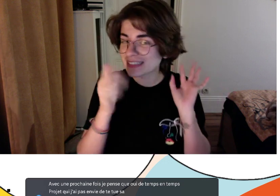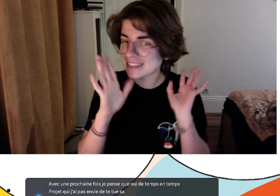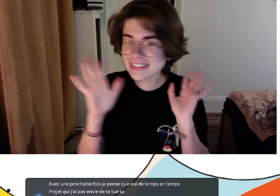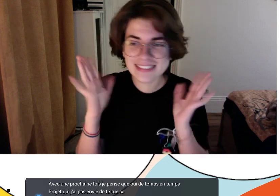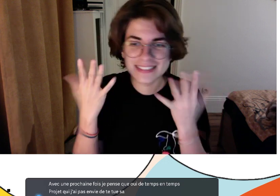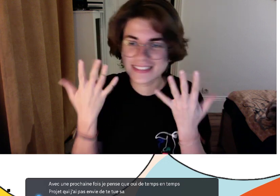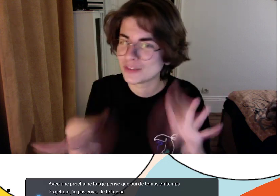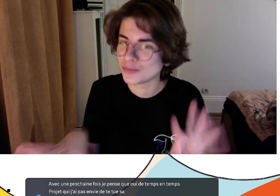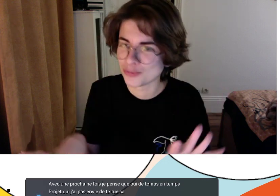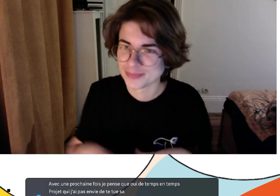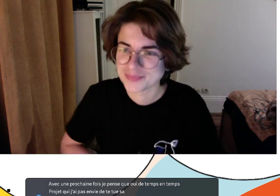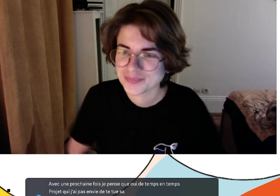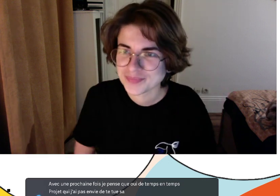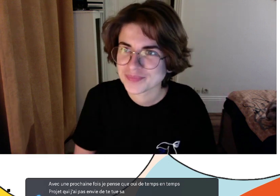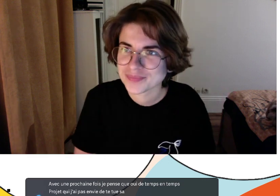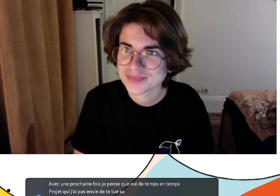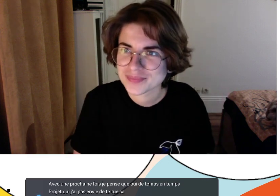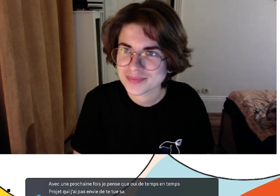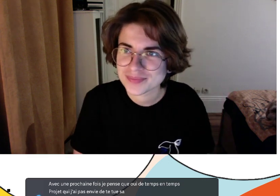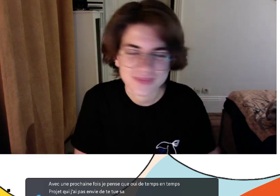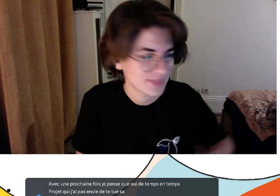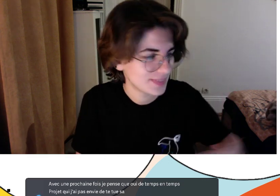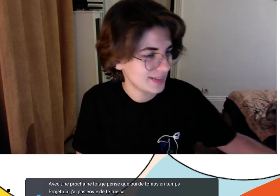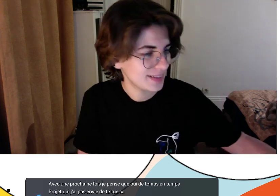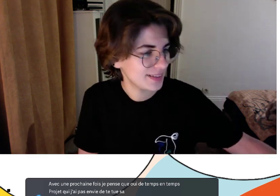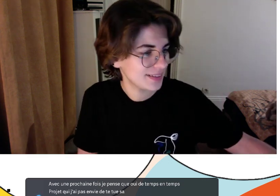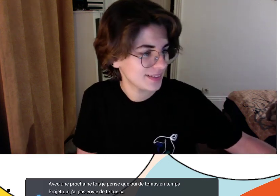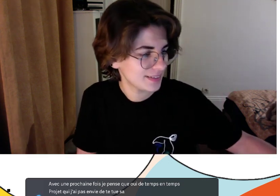un indice, c'est tout.